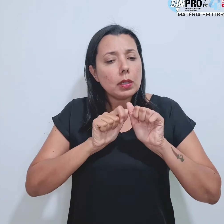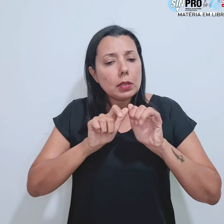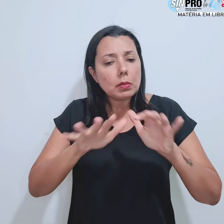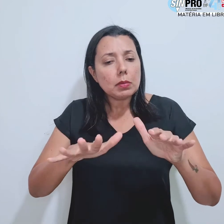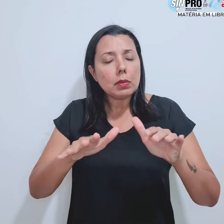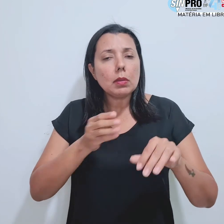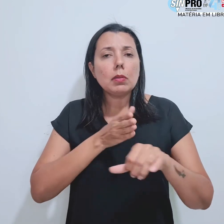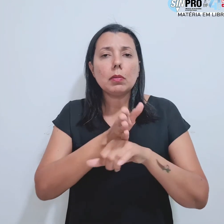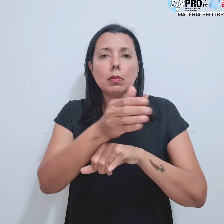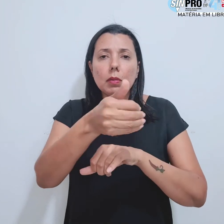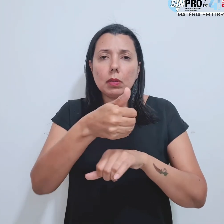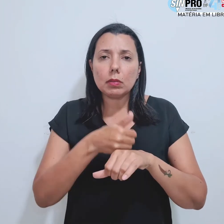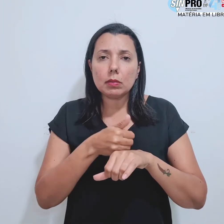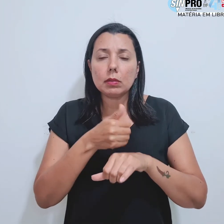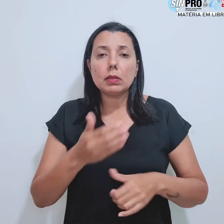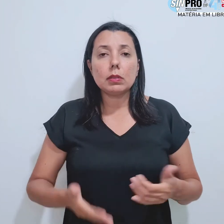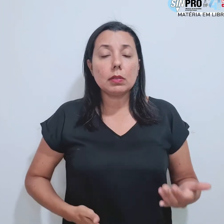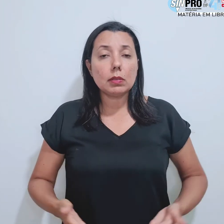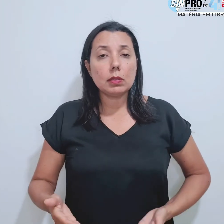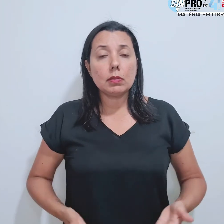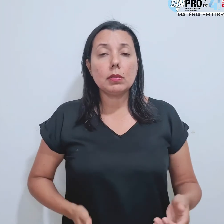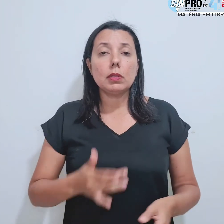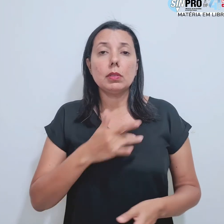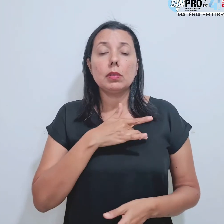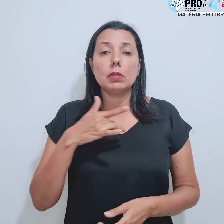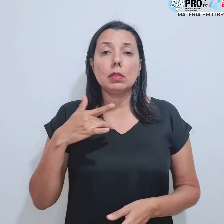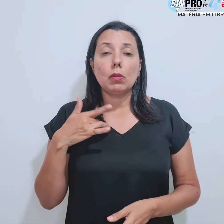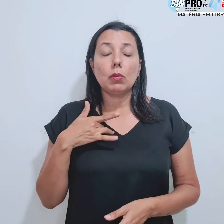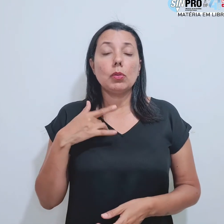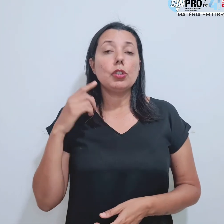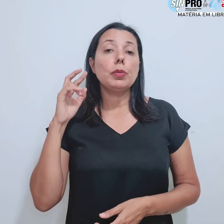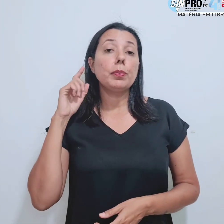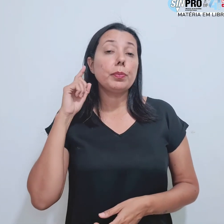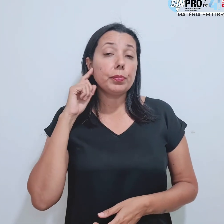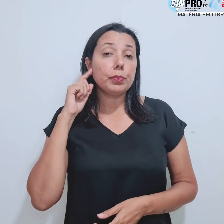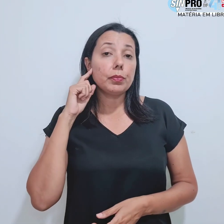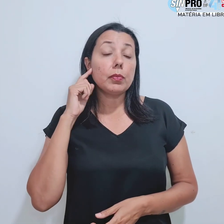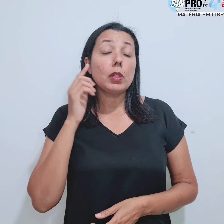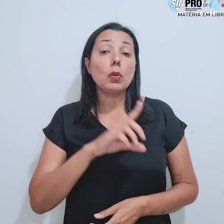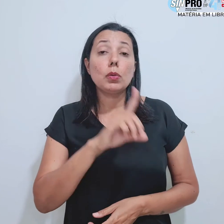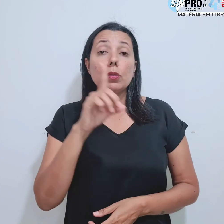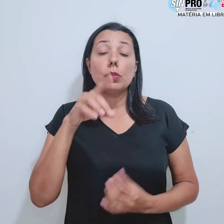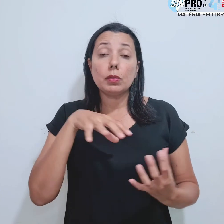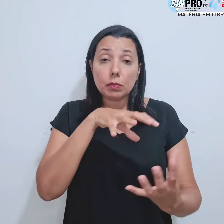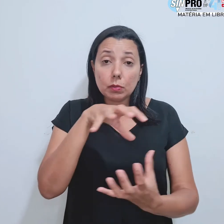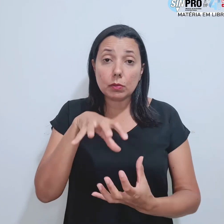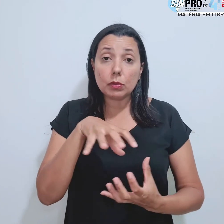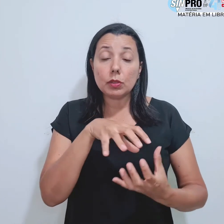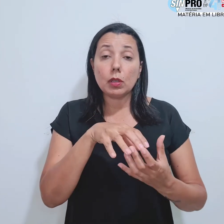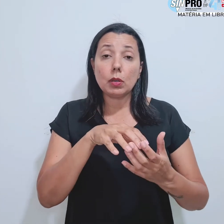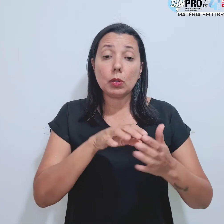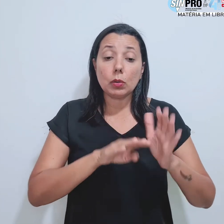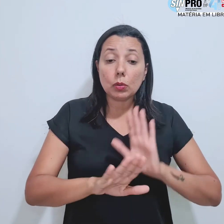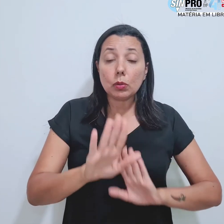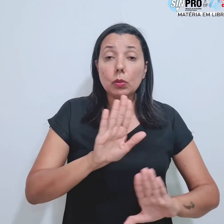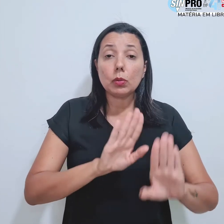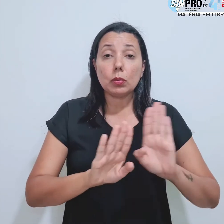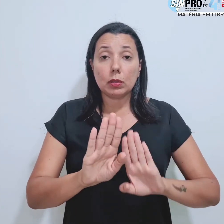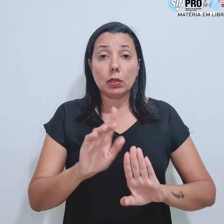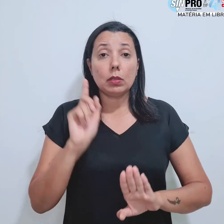do acesso a serviços de saúde auditiva. O Dia Mundial do Cuidado